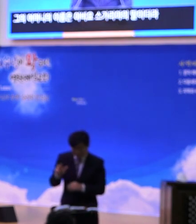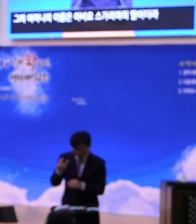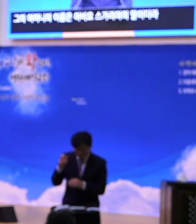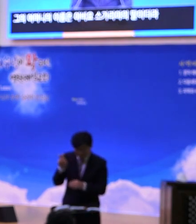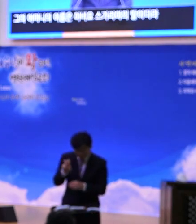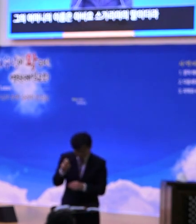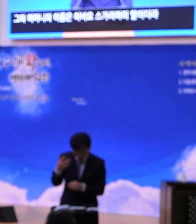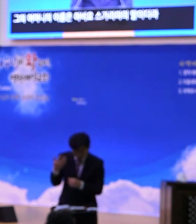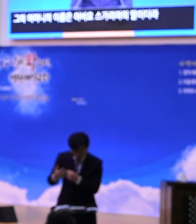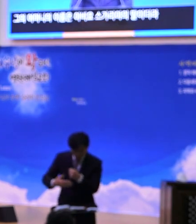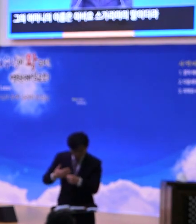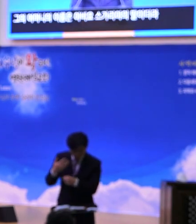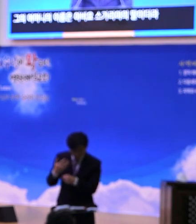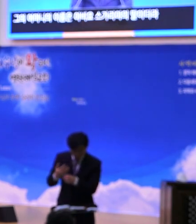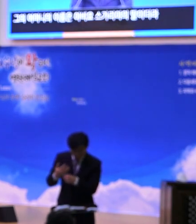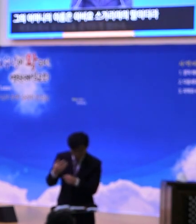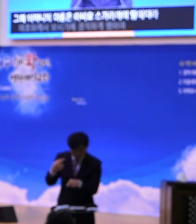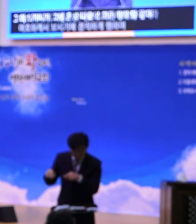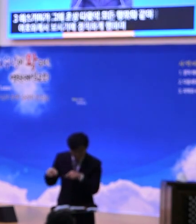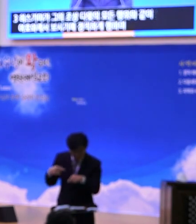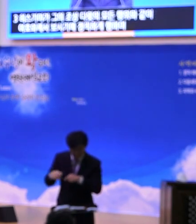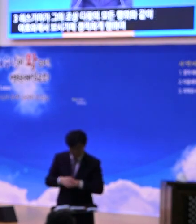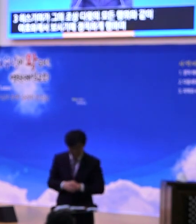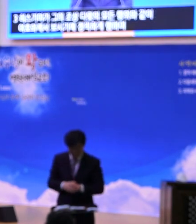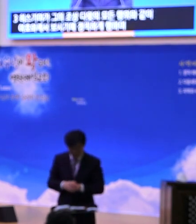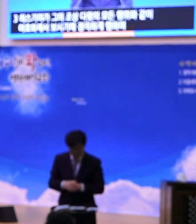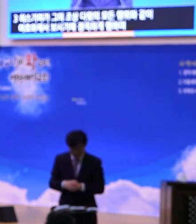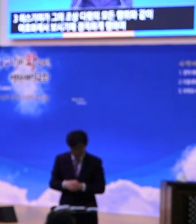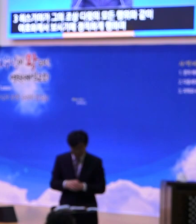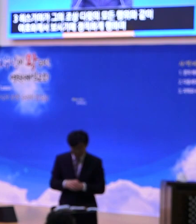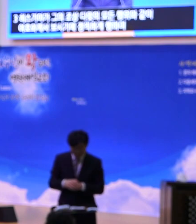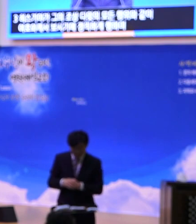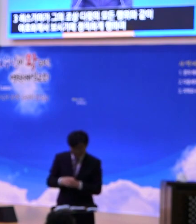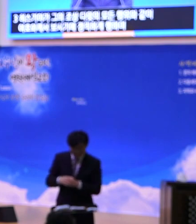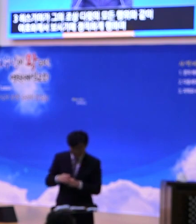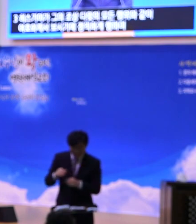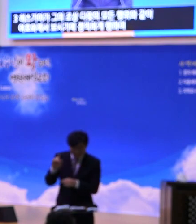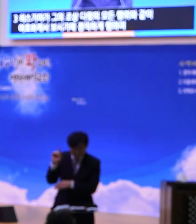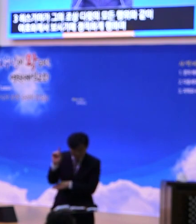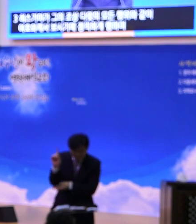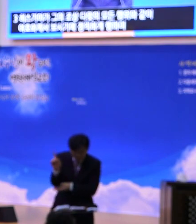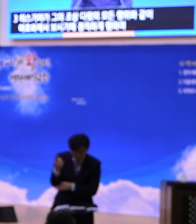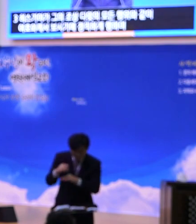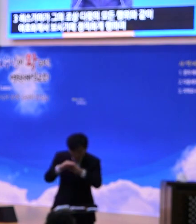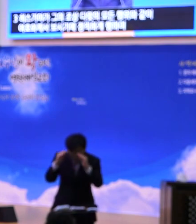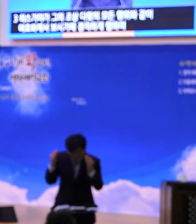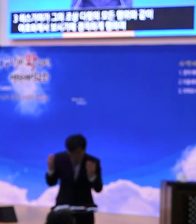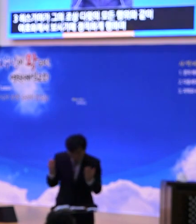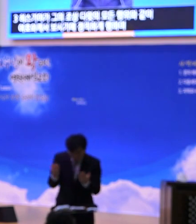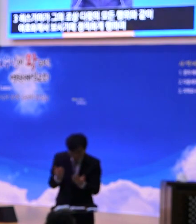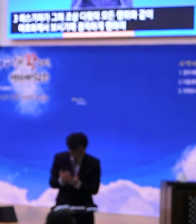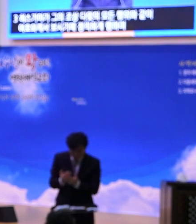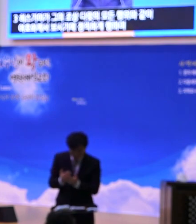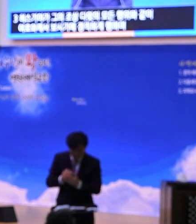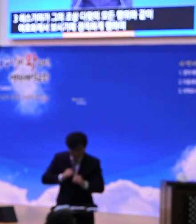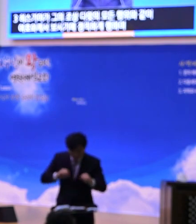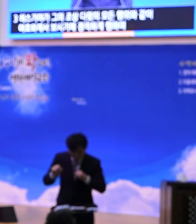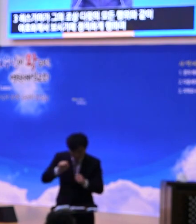아비요 스가리아의 딸이더라. 히스기야가 그의 조상 다윗의 모든 행위와 같이 여호와께서